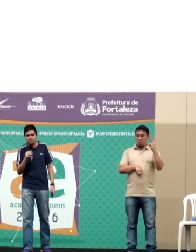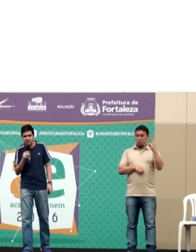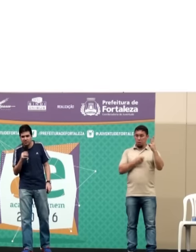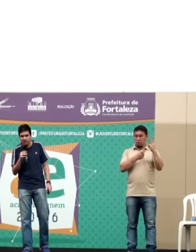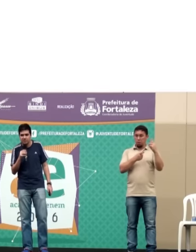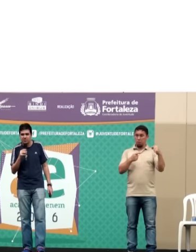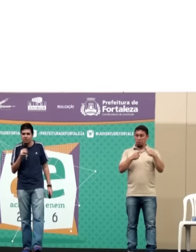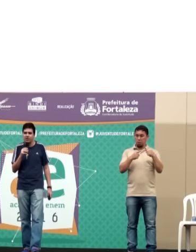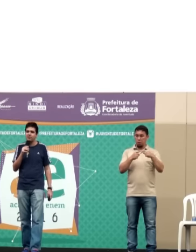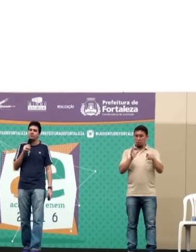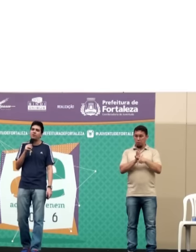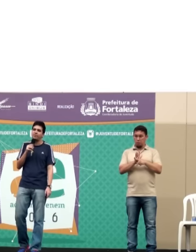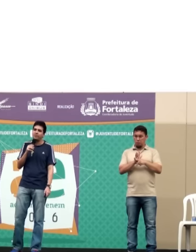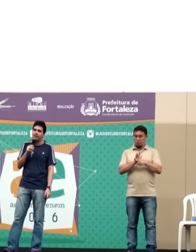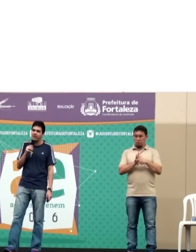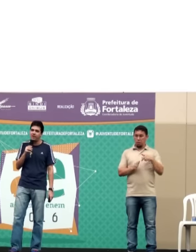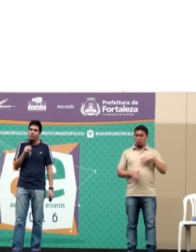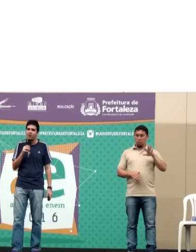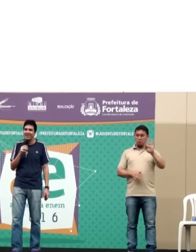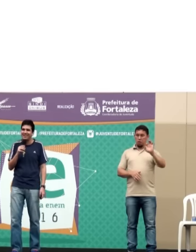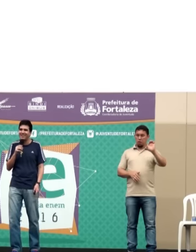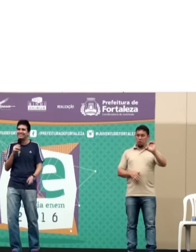três hidroxilas, é o caso do